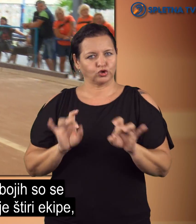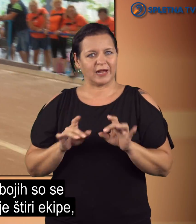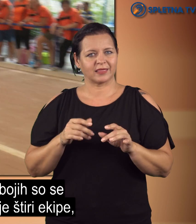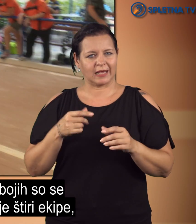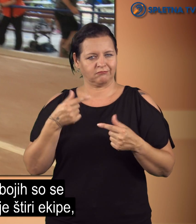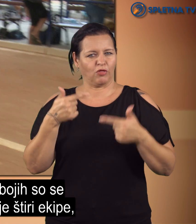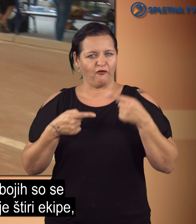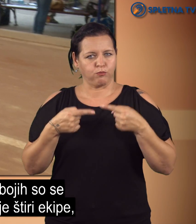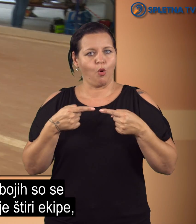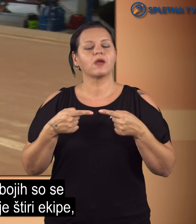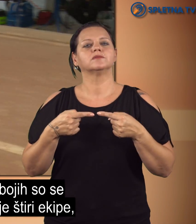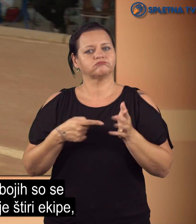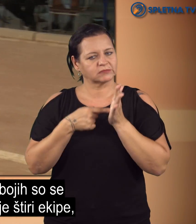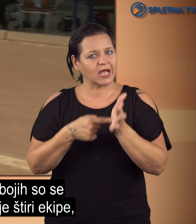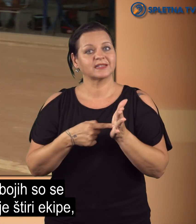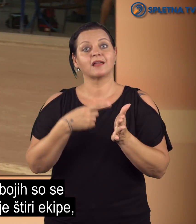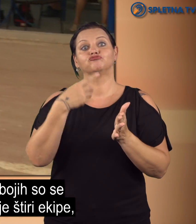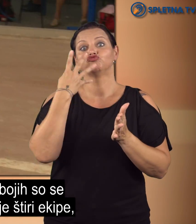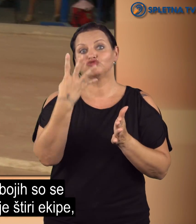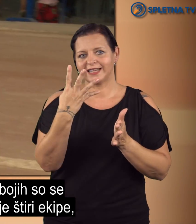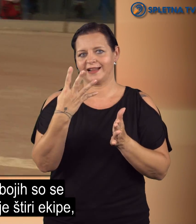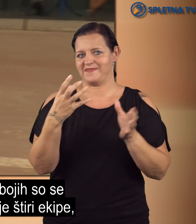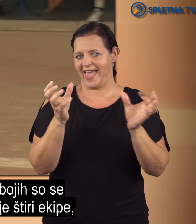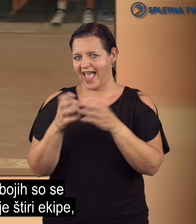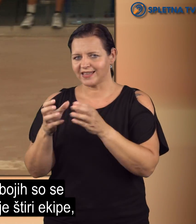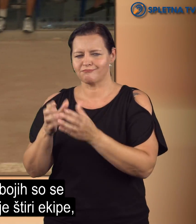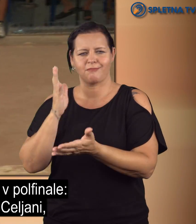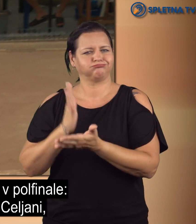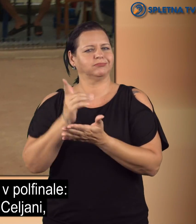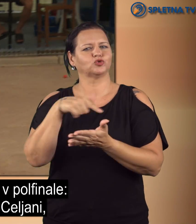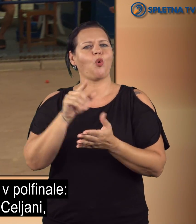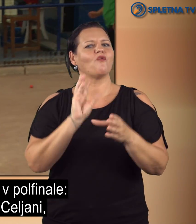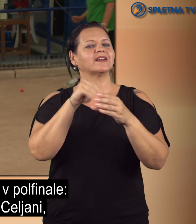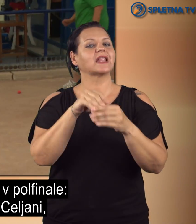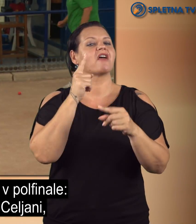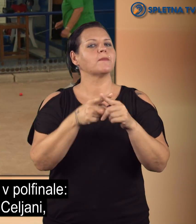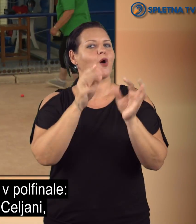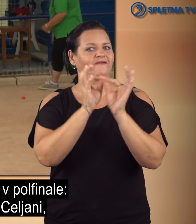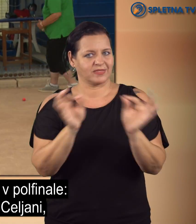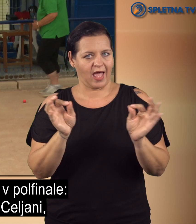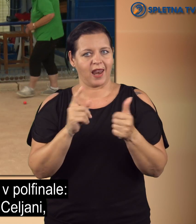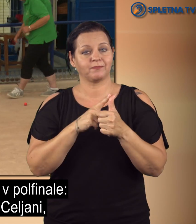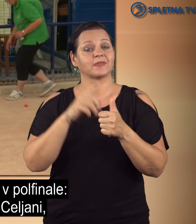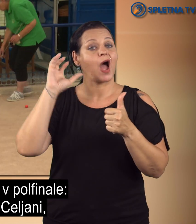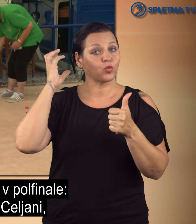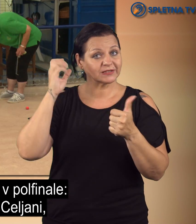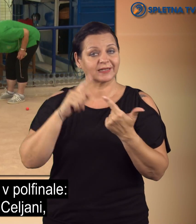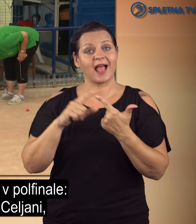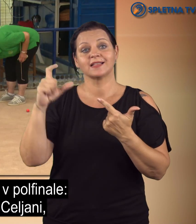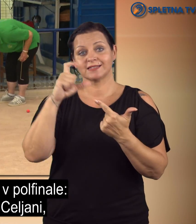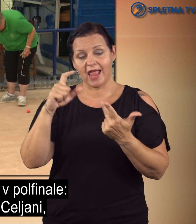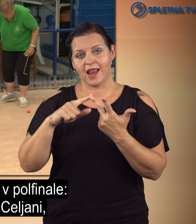V izločilnih dvobojih so se izkazale naslednje 4 ekipe, ki so se uvrstile v polfinale. Auris